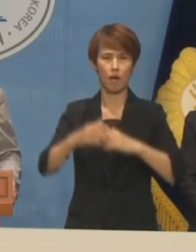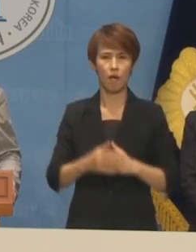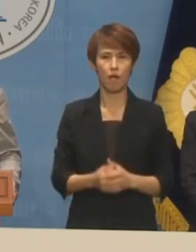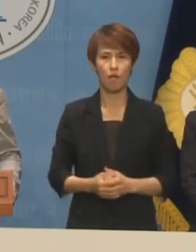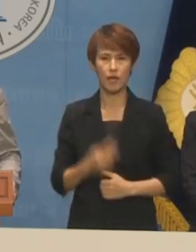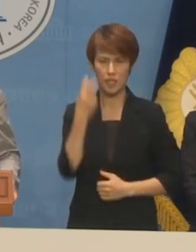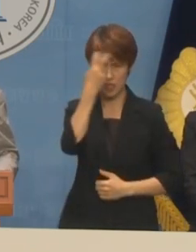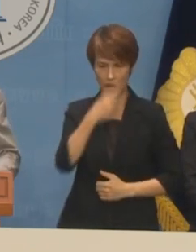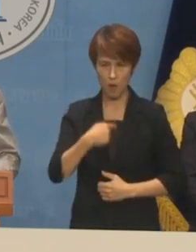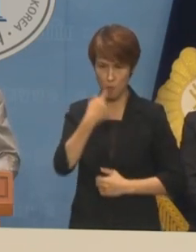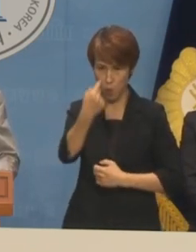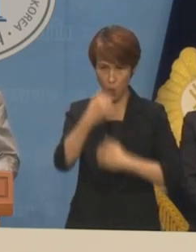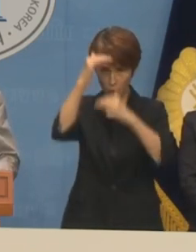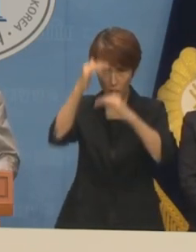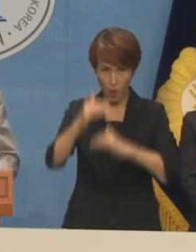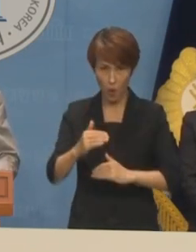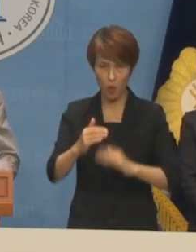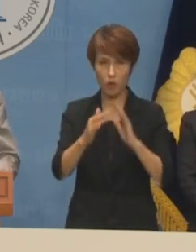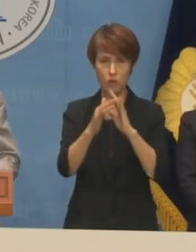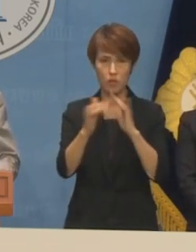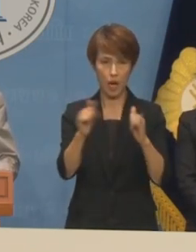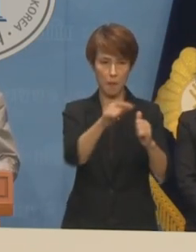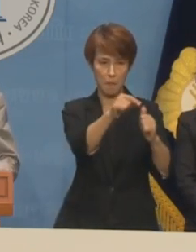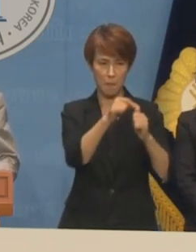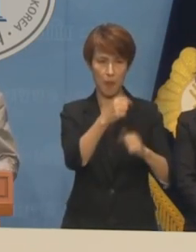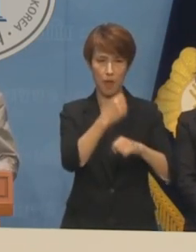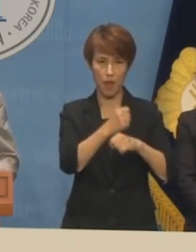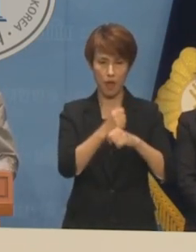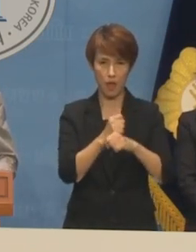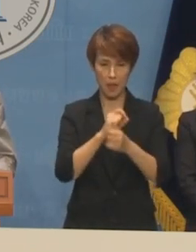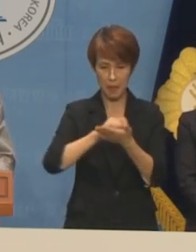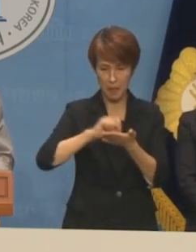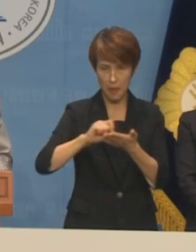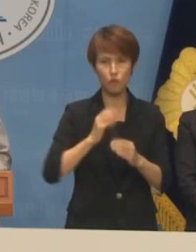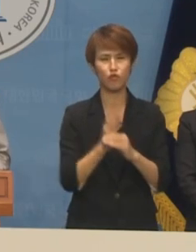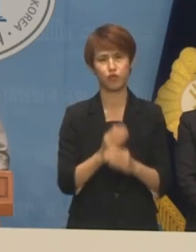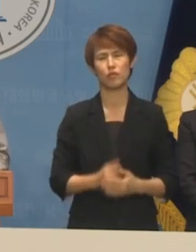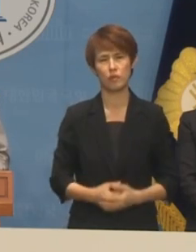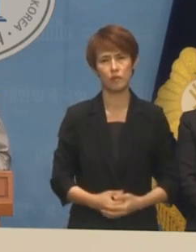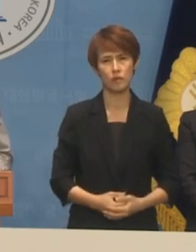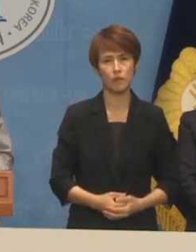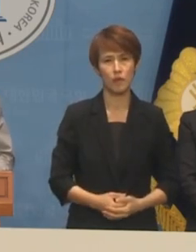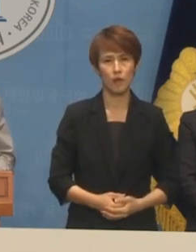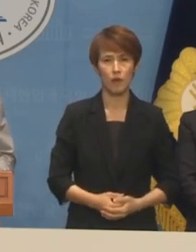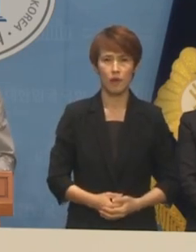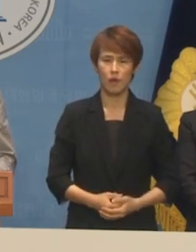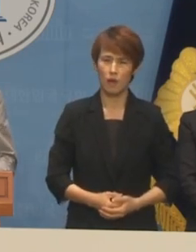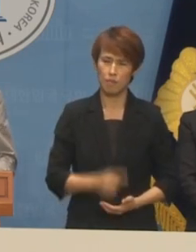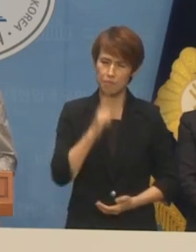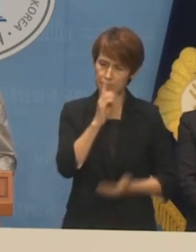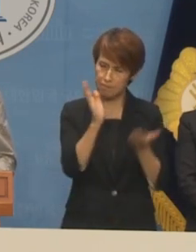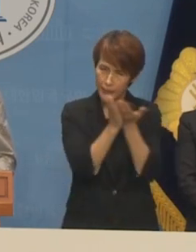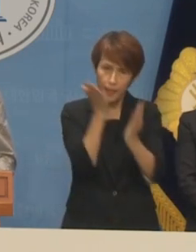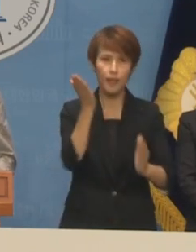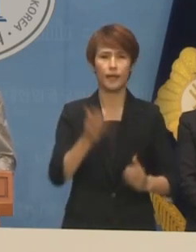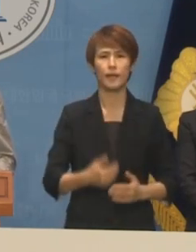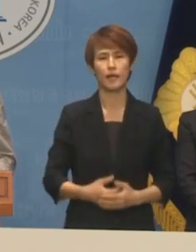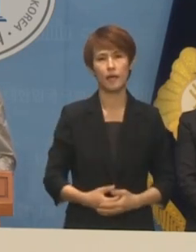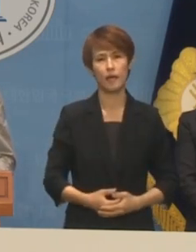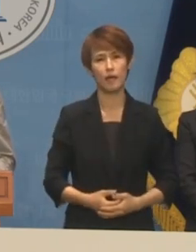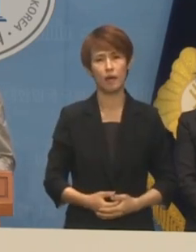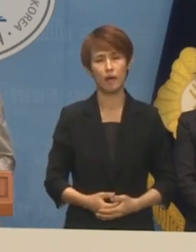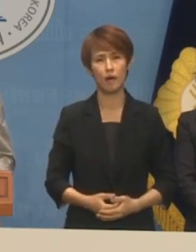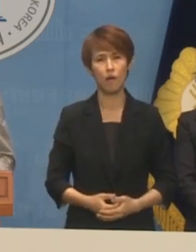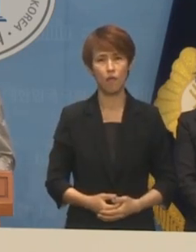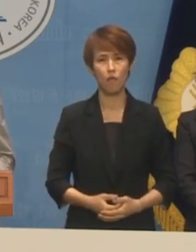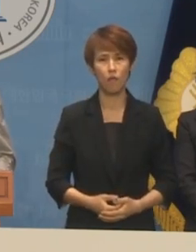진상조사 보고서를 용역을 통해서 해결하려고 하고 있습니다. 이건 말이 안 되는 것입니다.